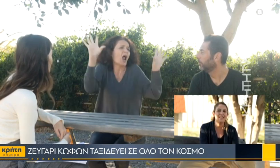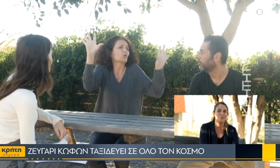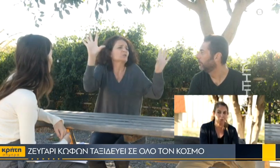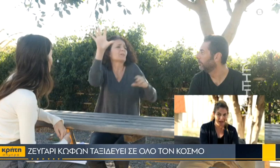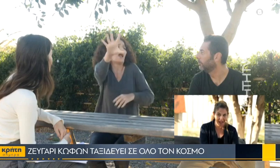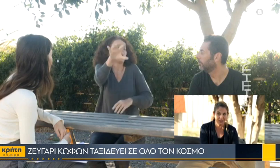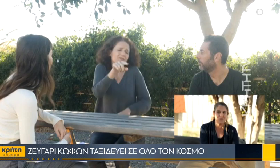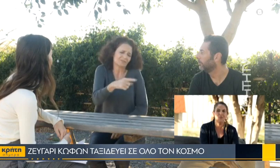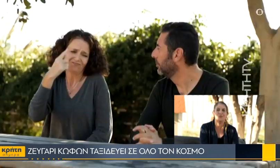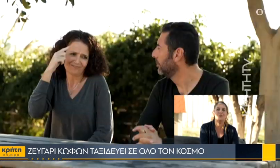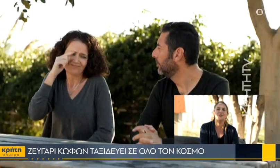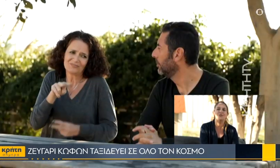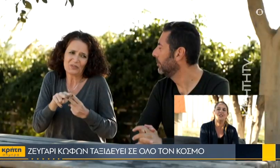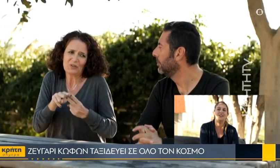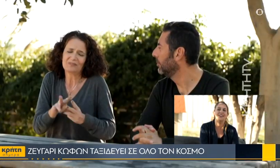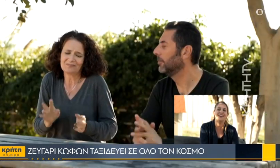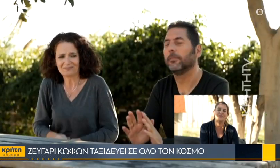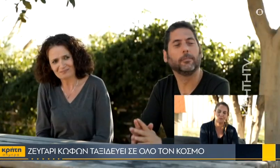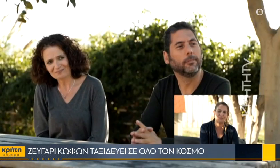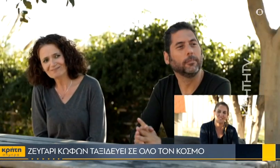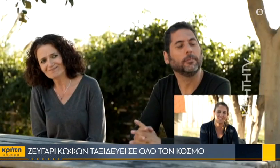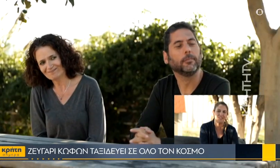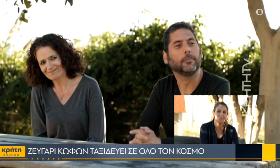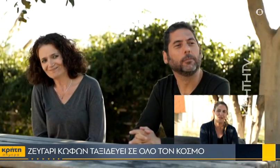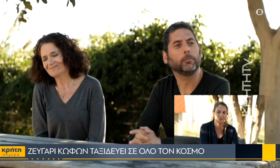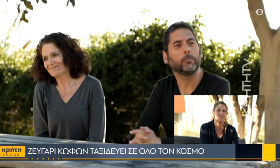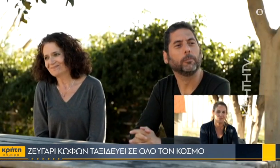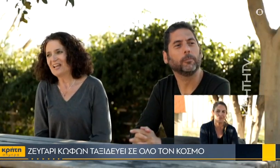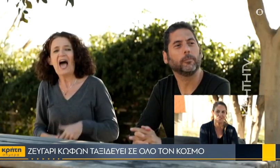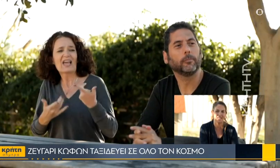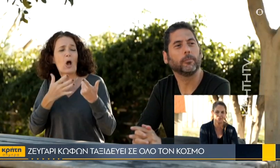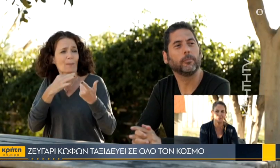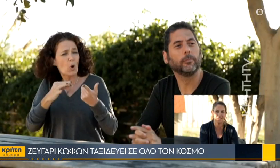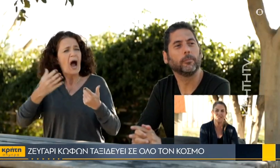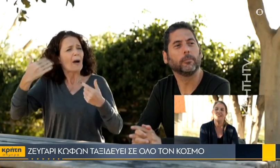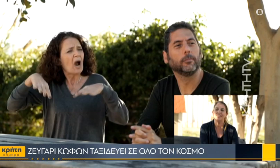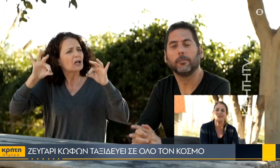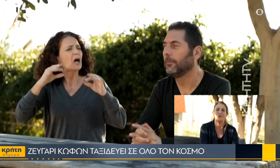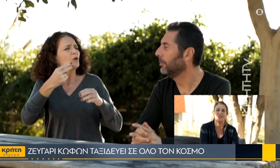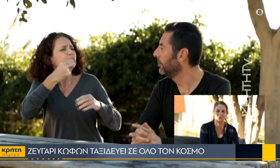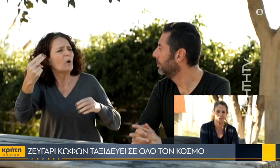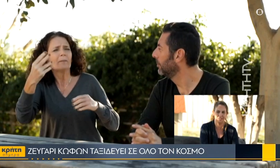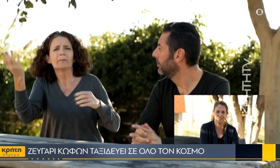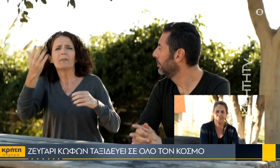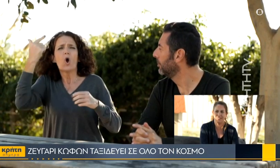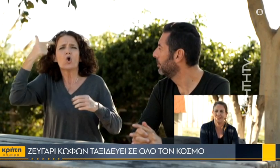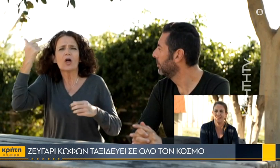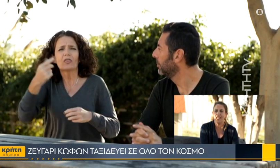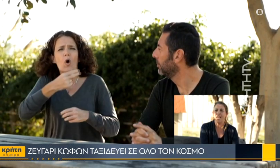βρέθηκα εκεί το Μάιο, νομίζω ότι αυτό το ταξίδι είναι πια το ταξίδι που δεν θα ξεχάσω ποτέ. Ήταν πολύ